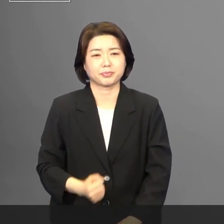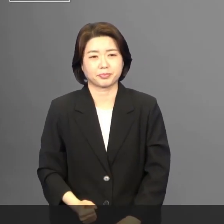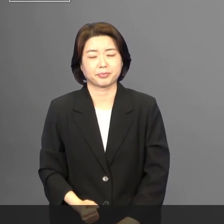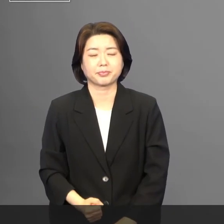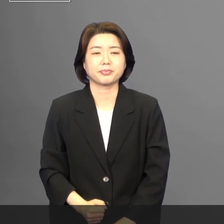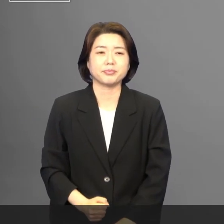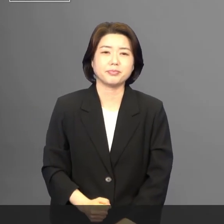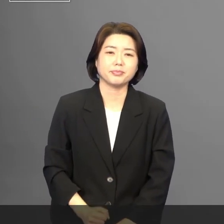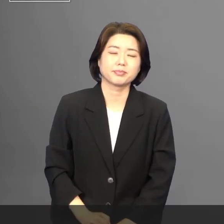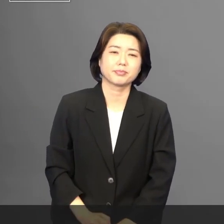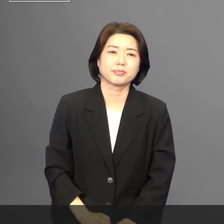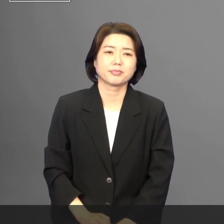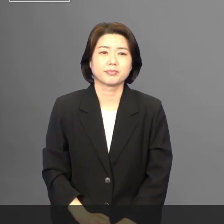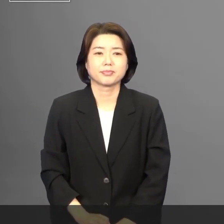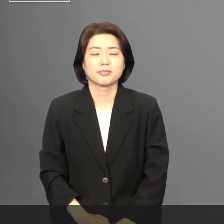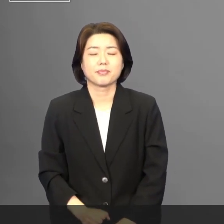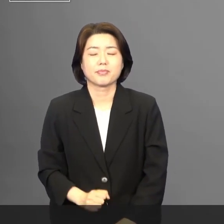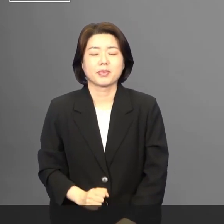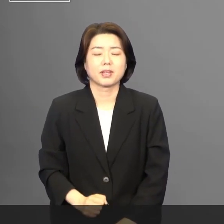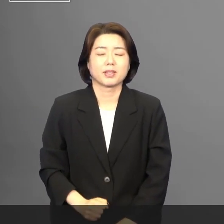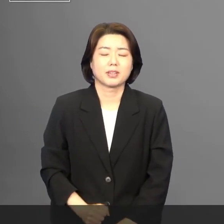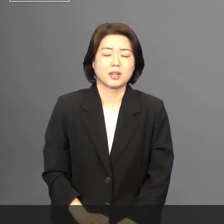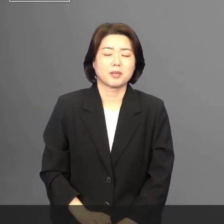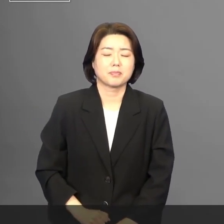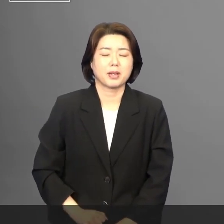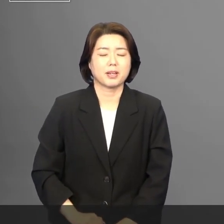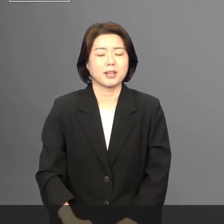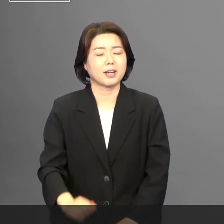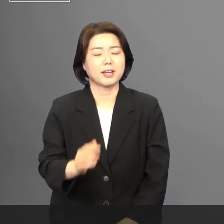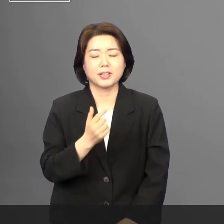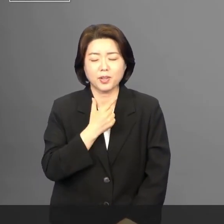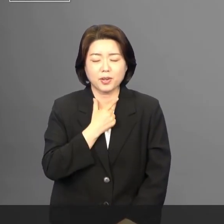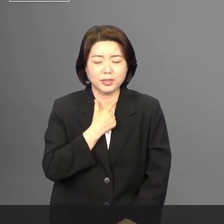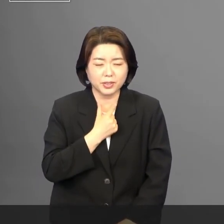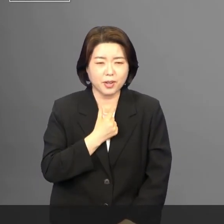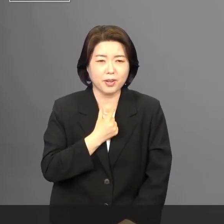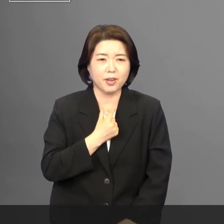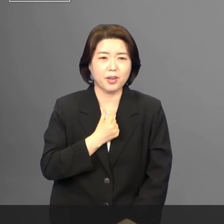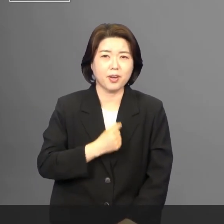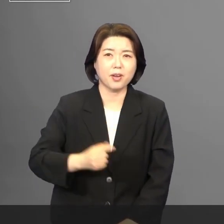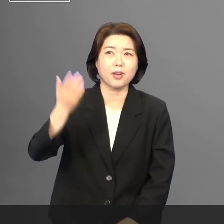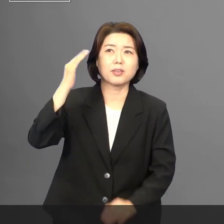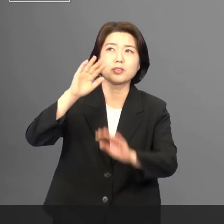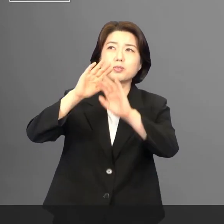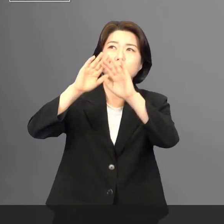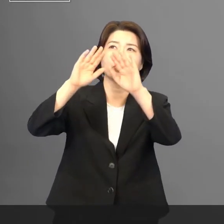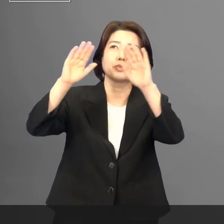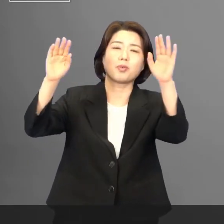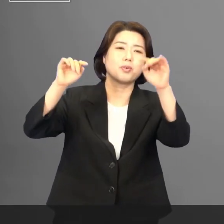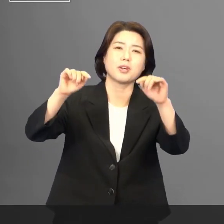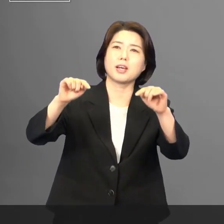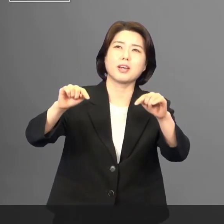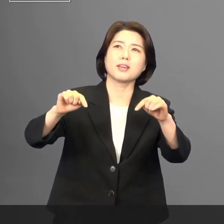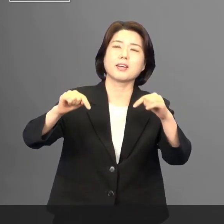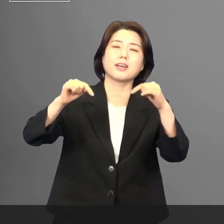바라던 천국 올라가, 바라던 천국